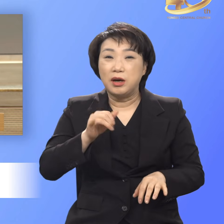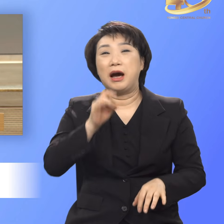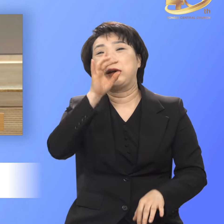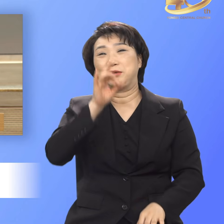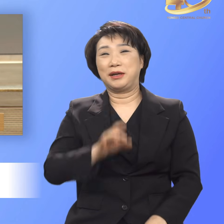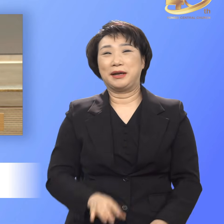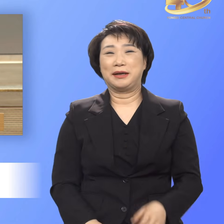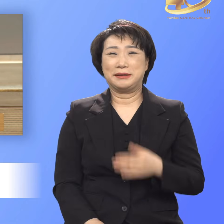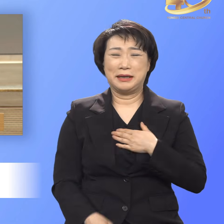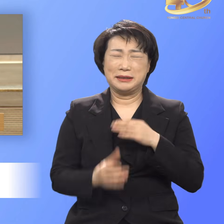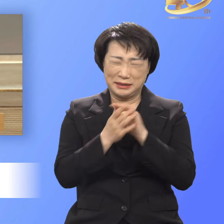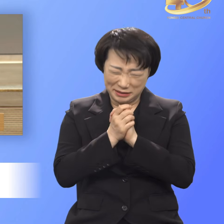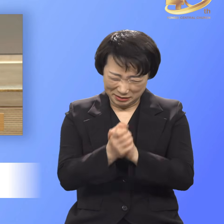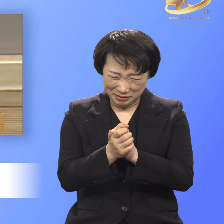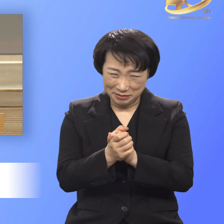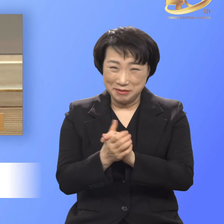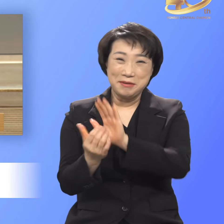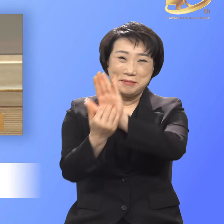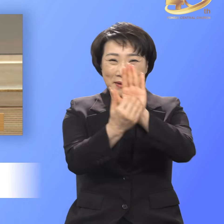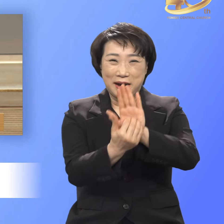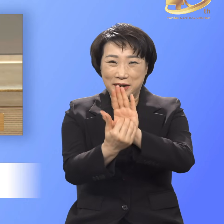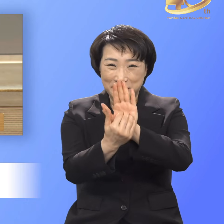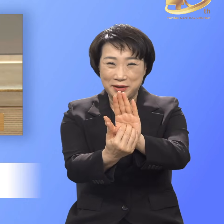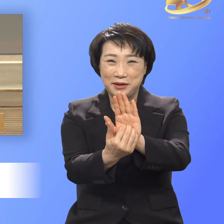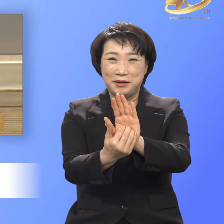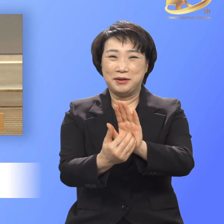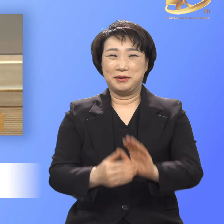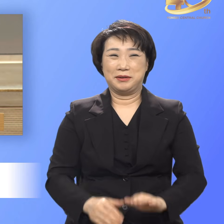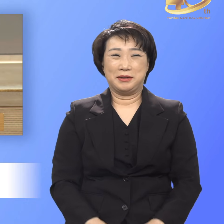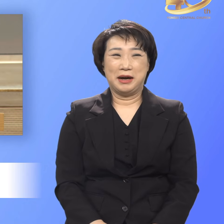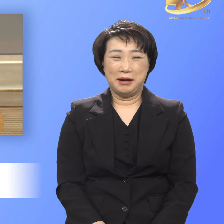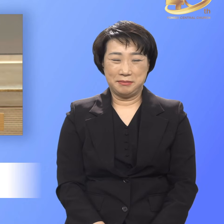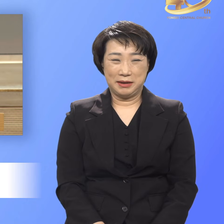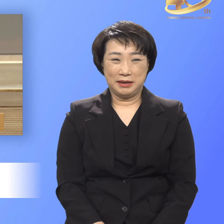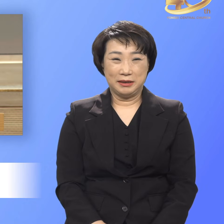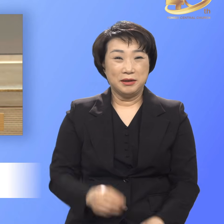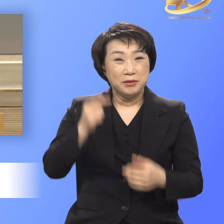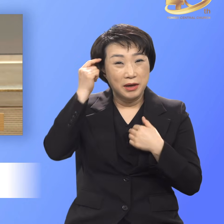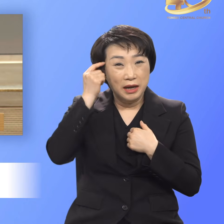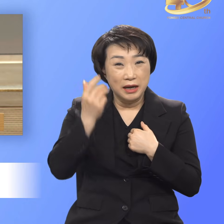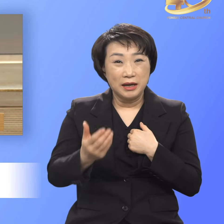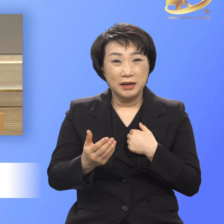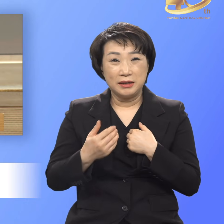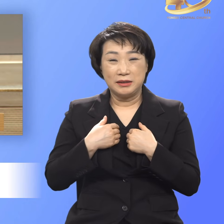드니까 기도로 방패를 만들어 그러지. 왜 그럴까?